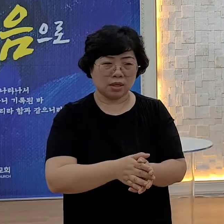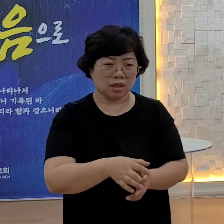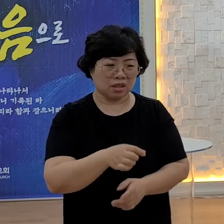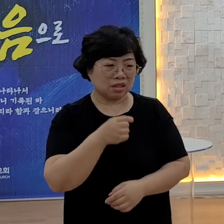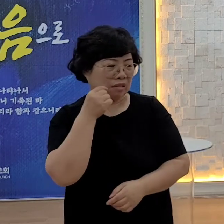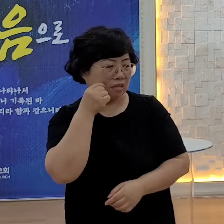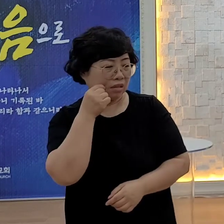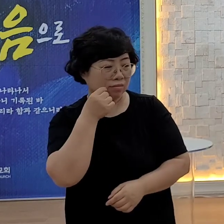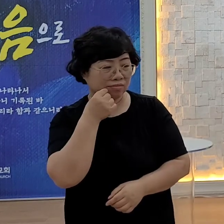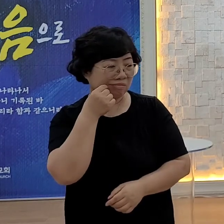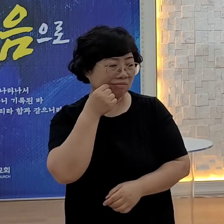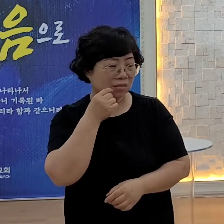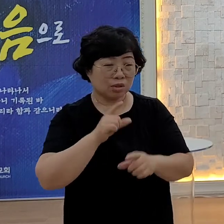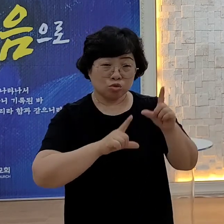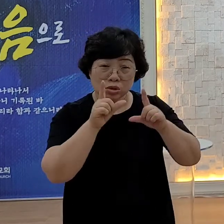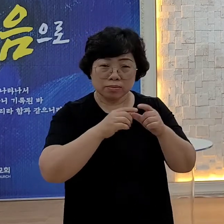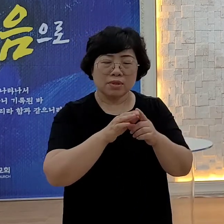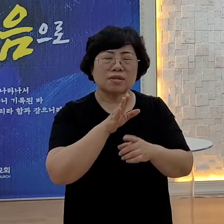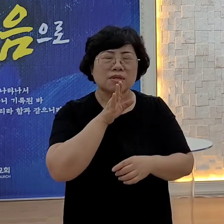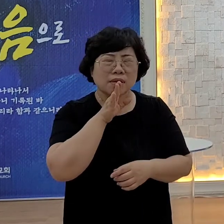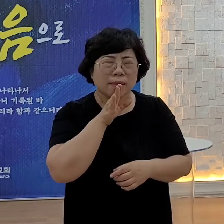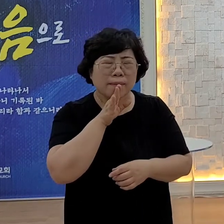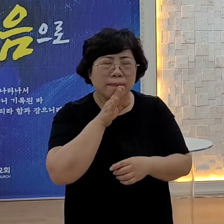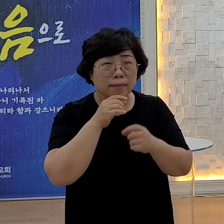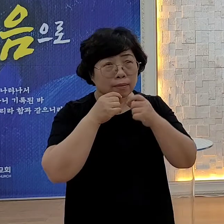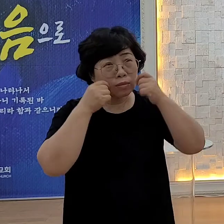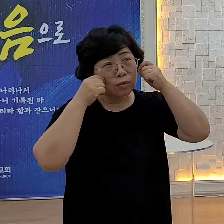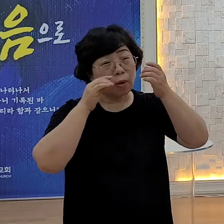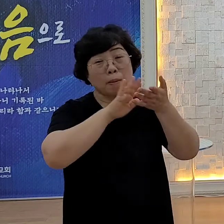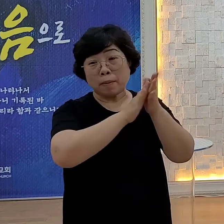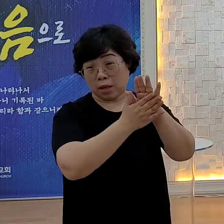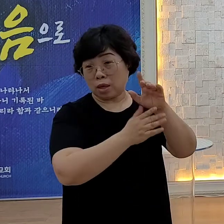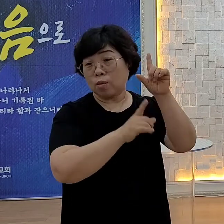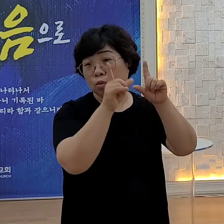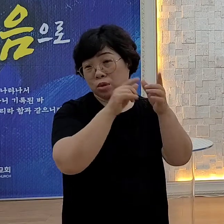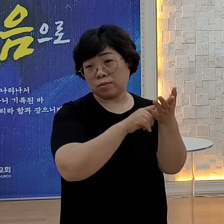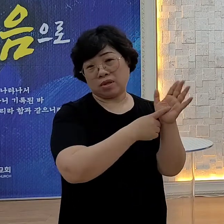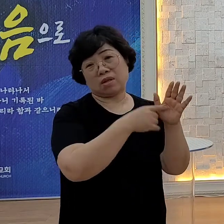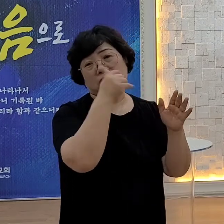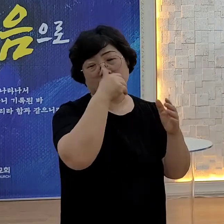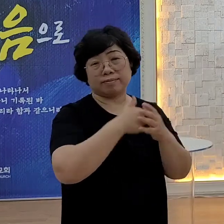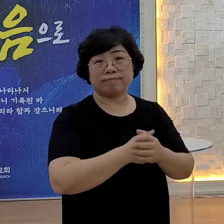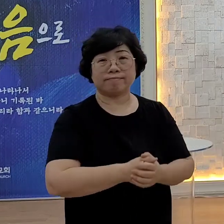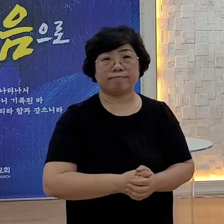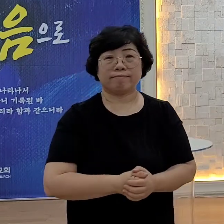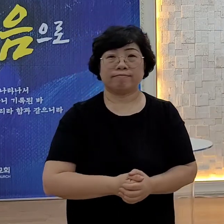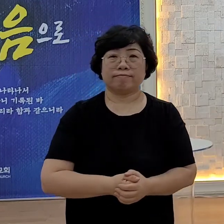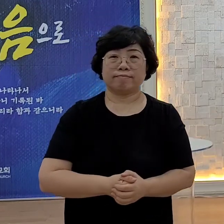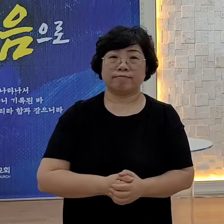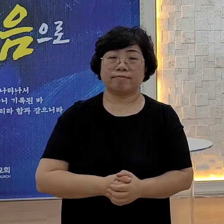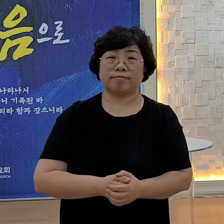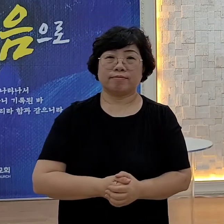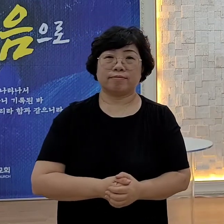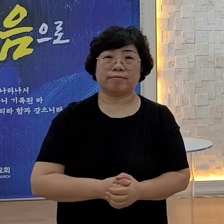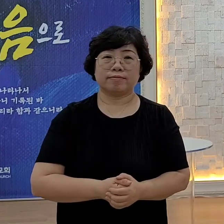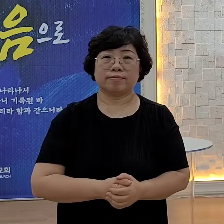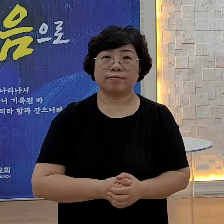사라의, 저는 이 사라가 기뻐하는 이 모습을 창세기에서 볼 수 있다는 것이 저는 얼마나 멋진 일인지 몰라요.